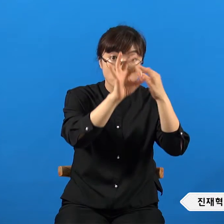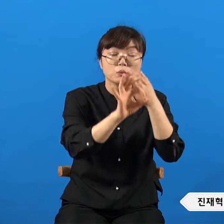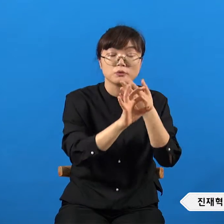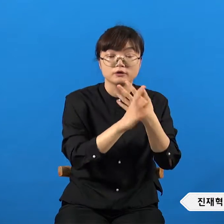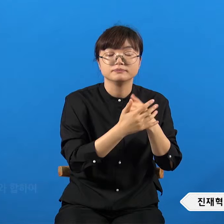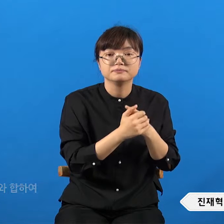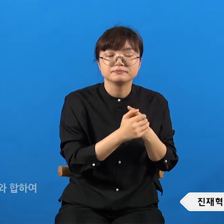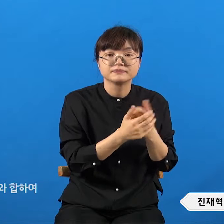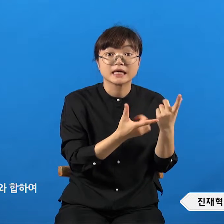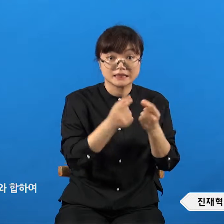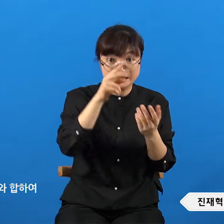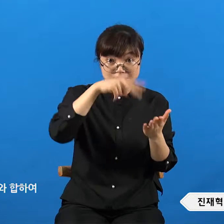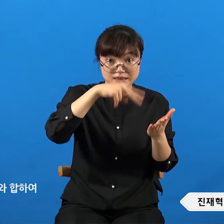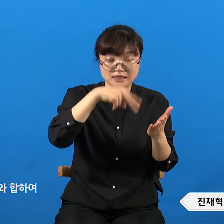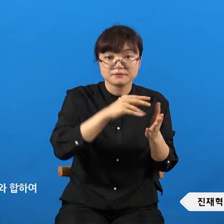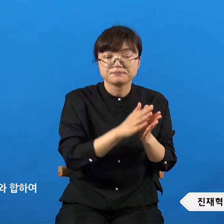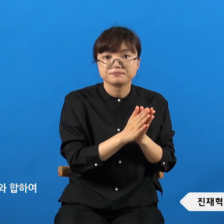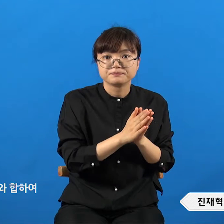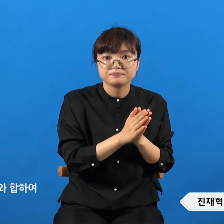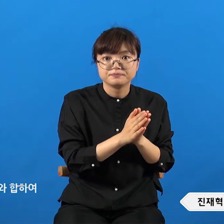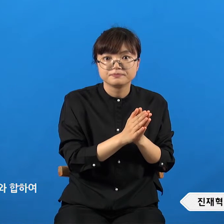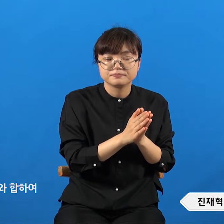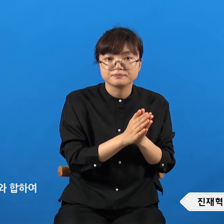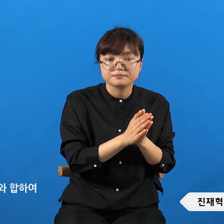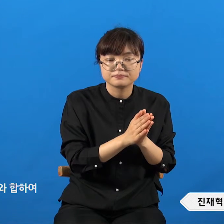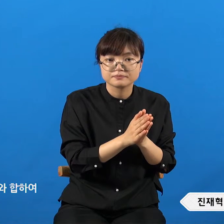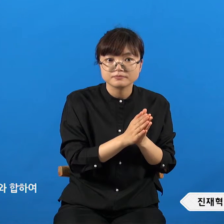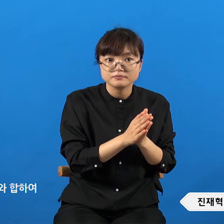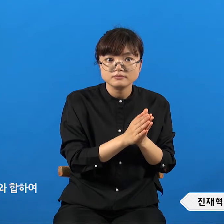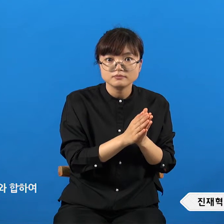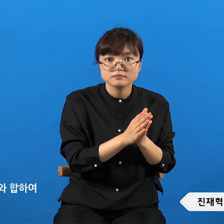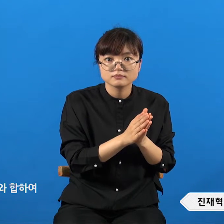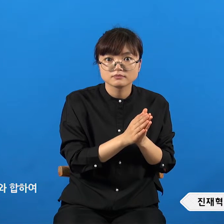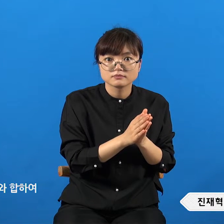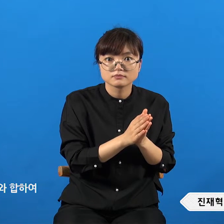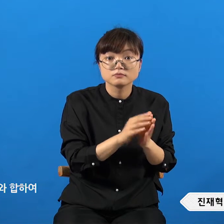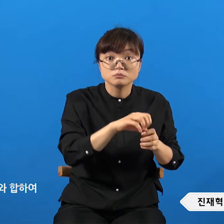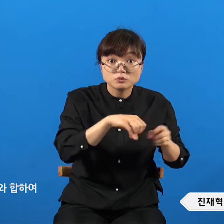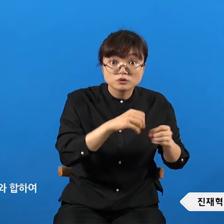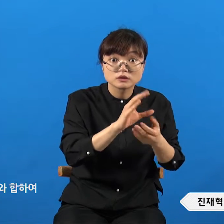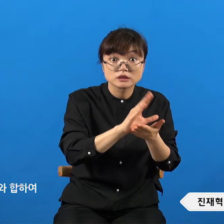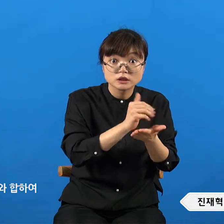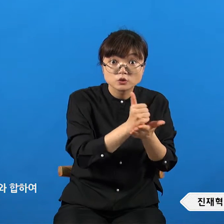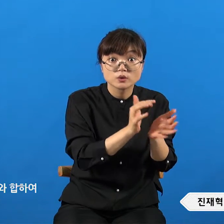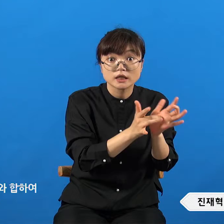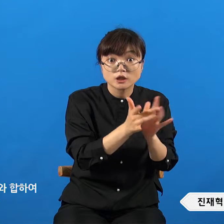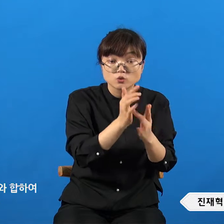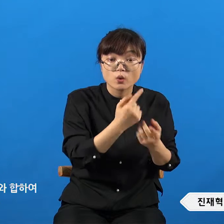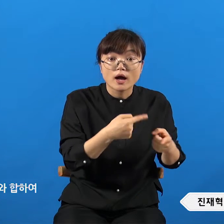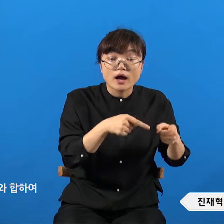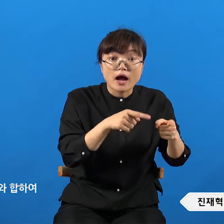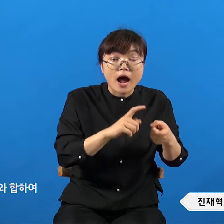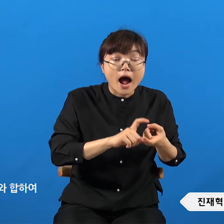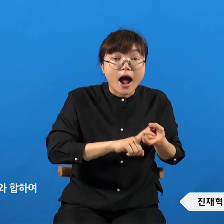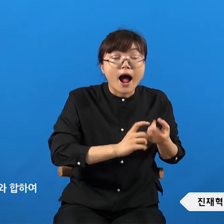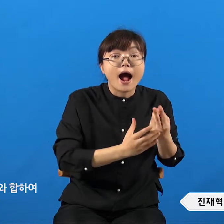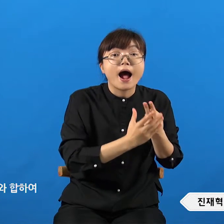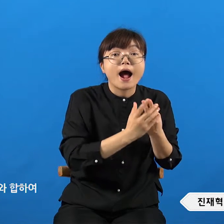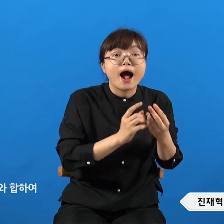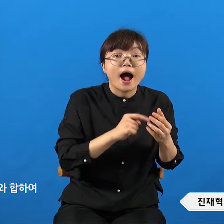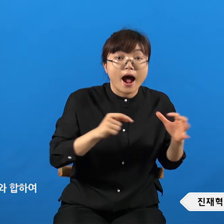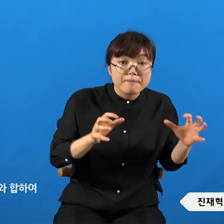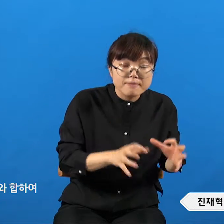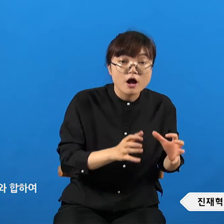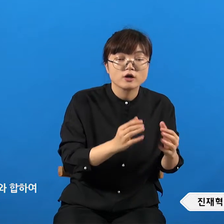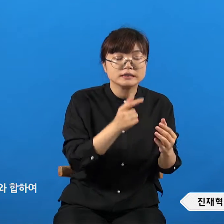말씀 우리 같이 한 목소리로 읽겠습니다. 시작. 무릇 그리스도 예수와 합하여